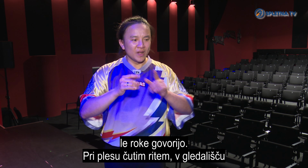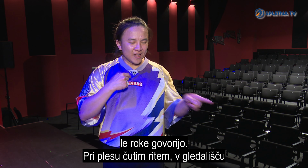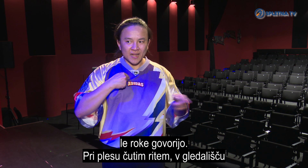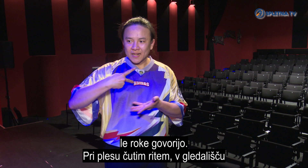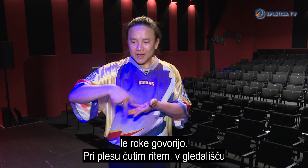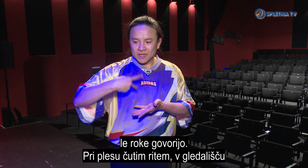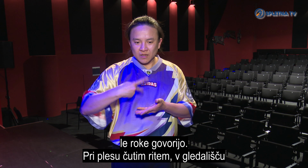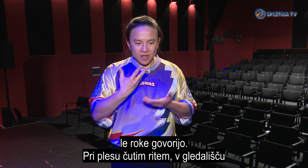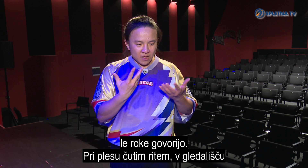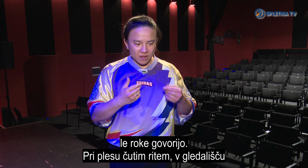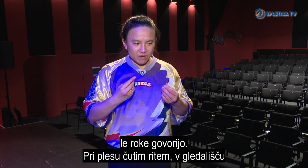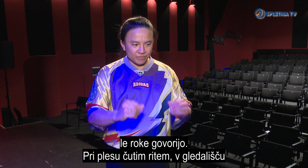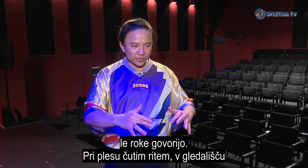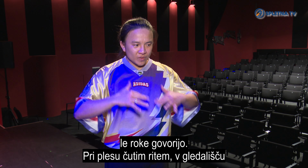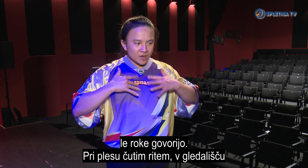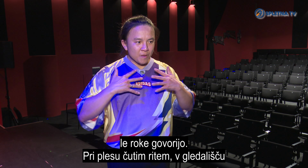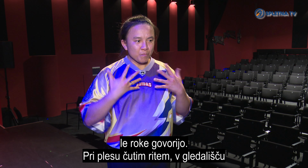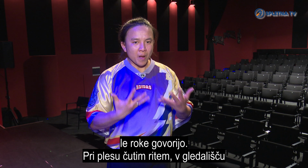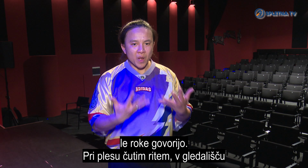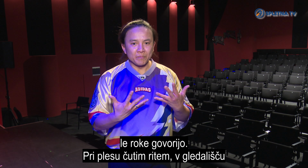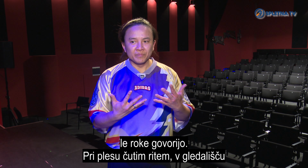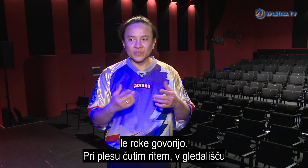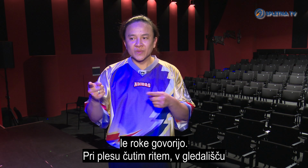Pri plesu čutim ritem, v gledališču pa v tišini kretam.